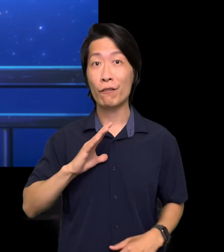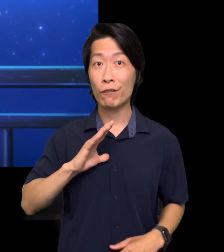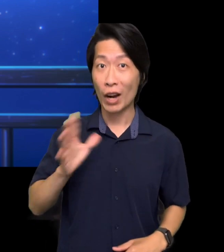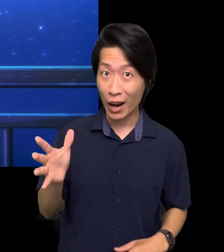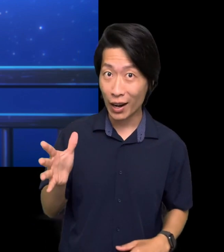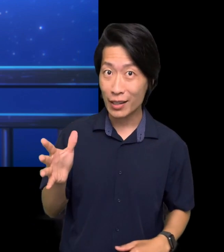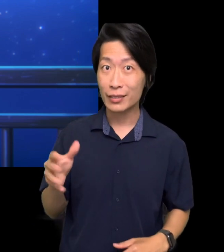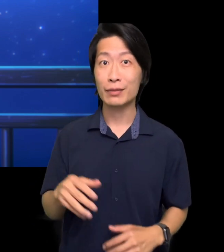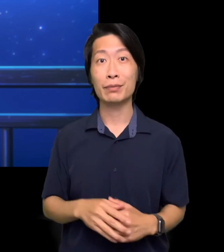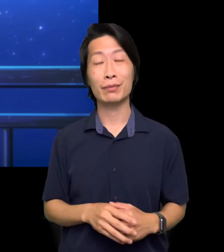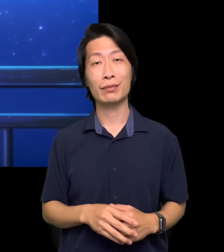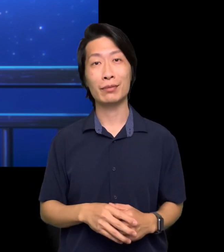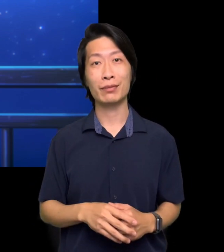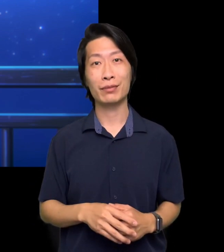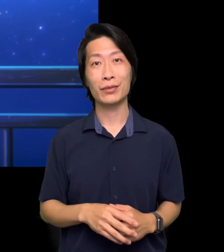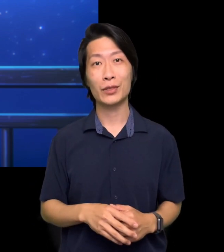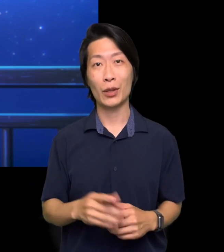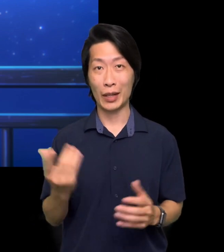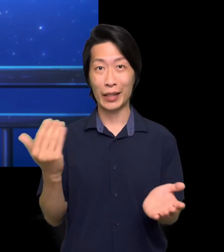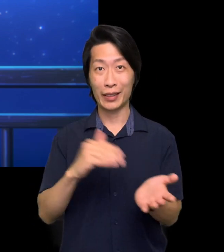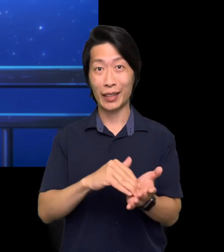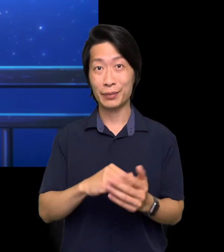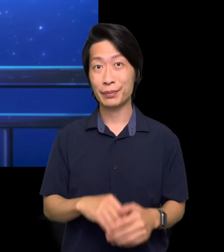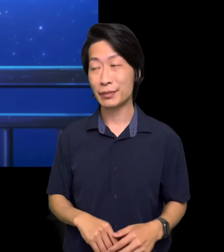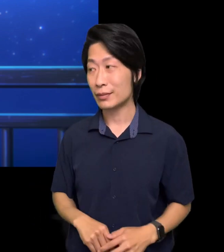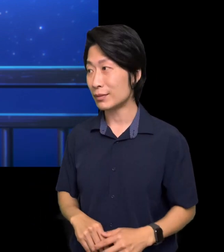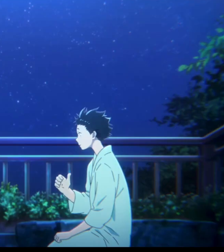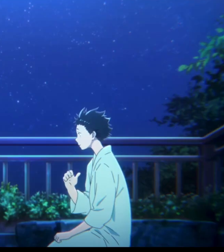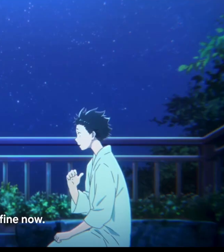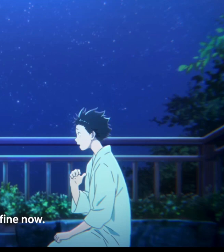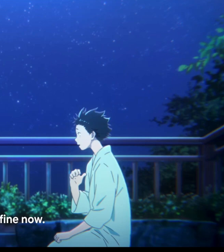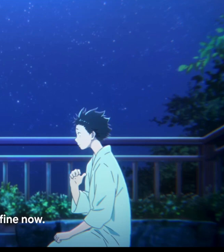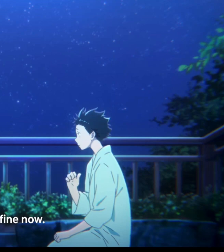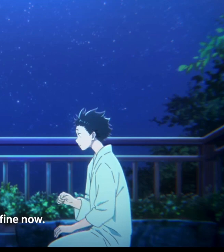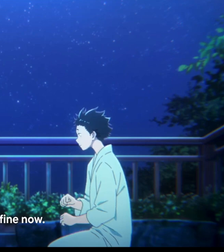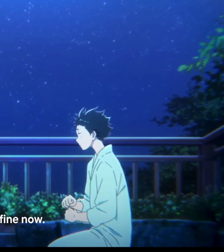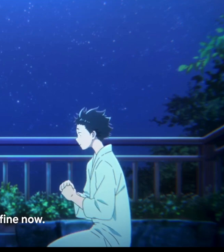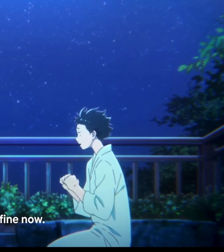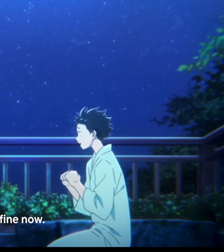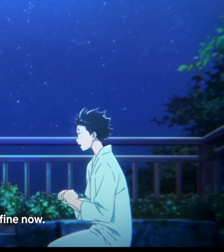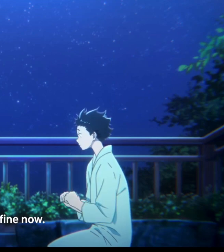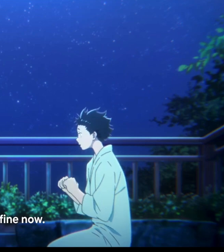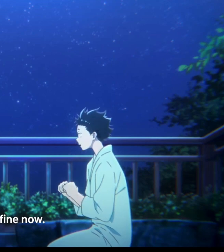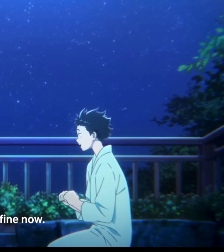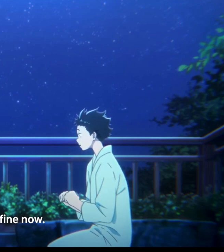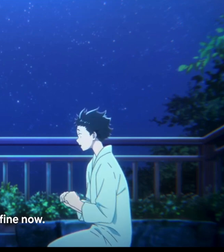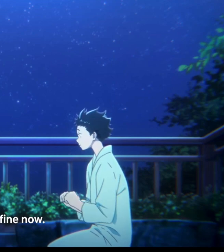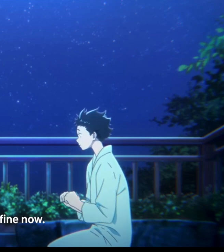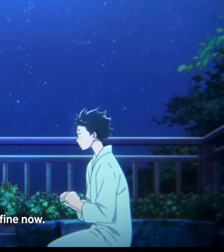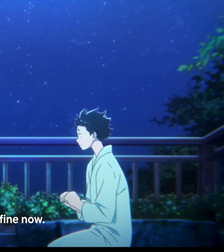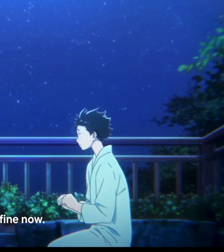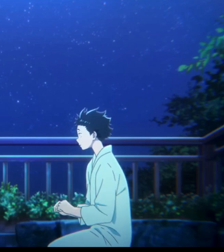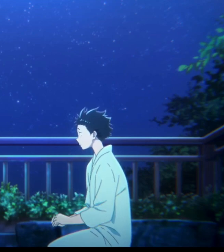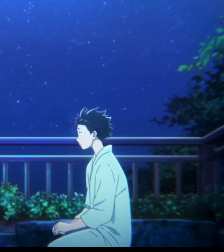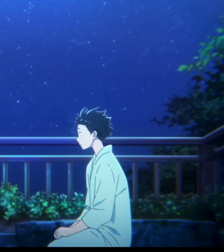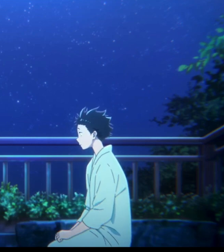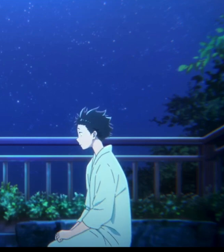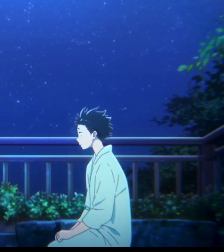To mean, are you okay? Or are you fine? 俺、もう元気だ